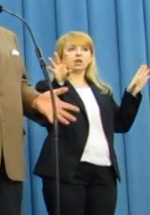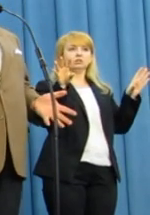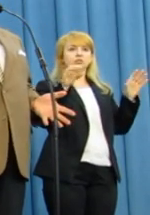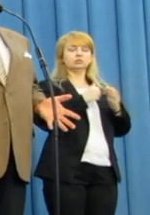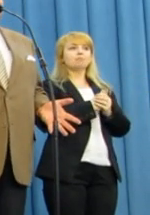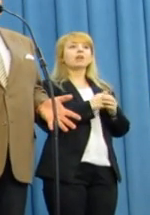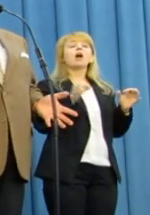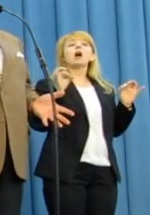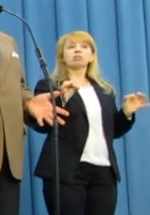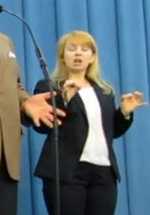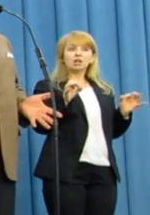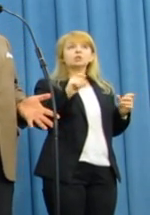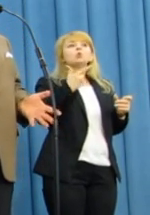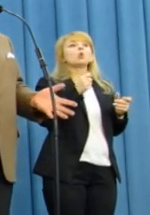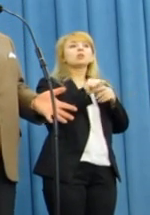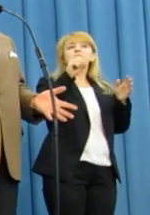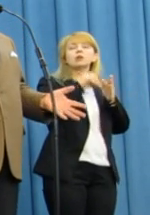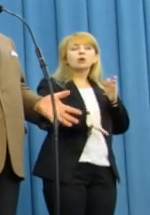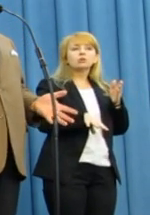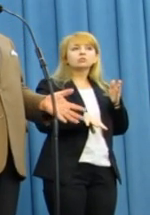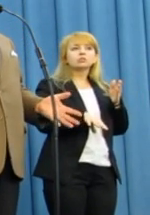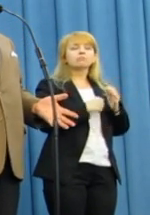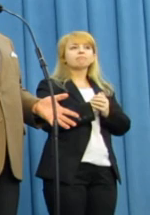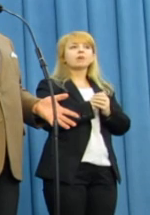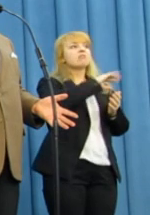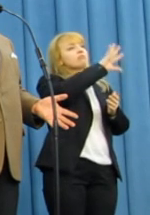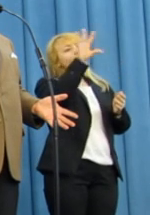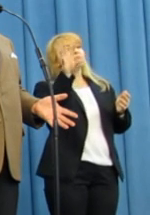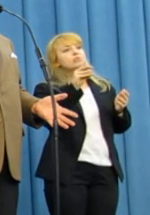teraz najgorsze? Że to wszystko jest anonimowe.